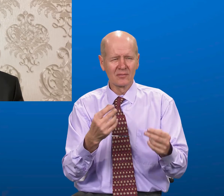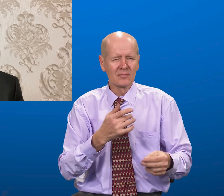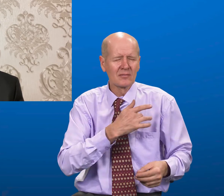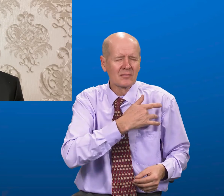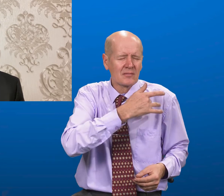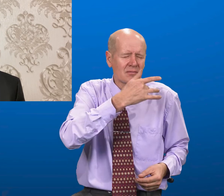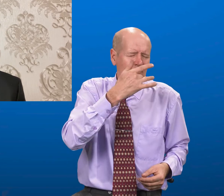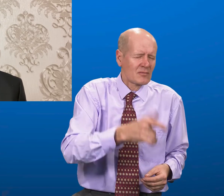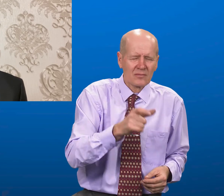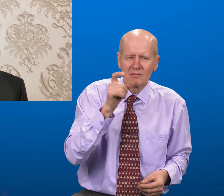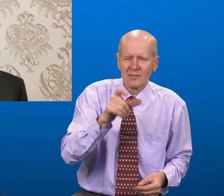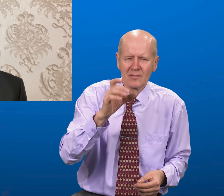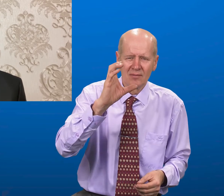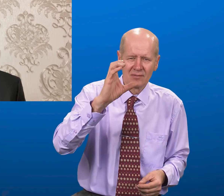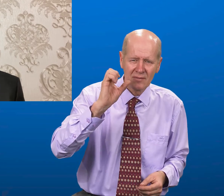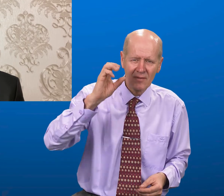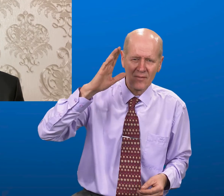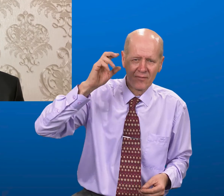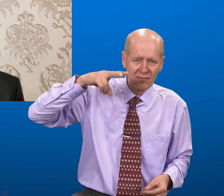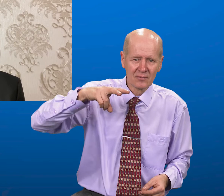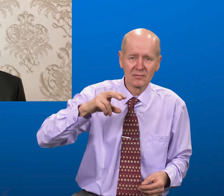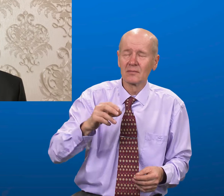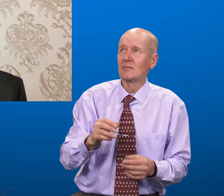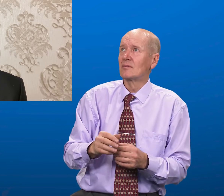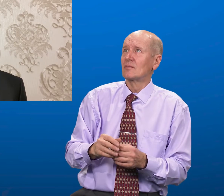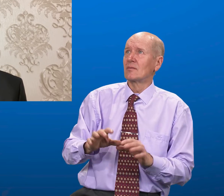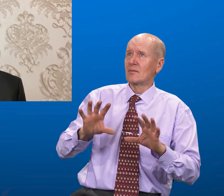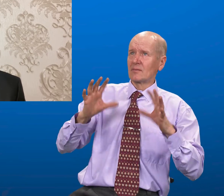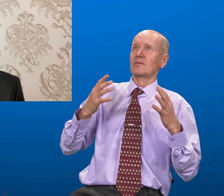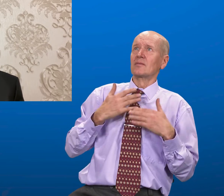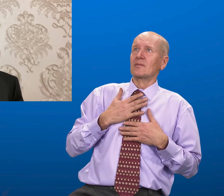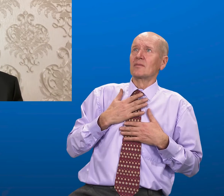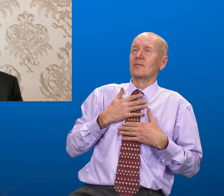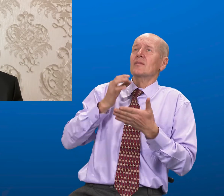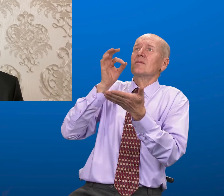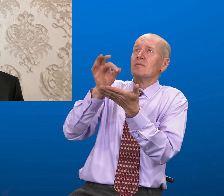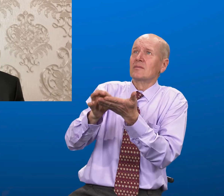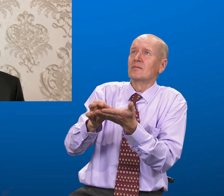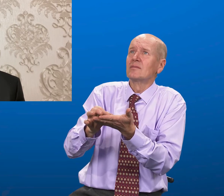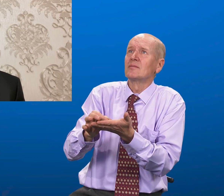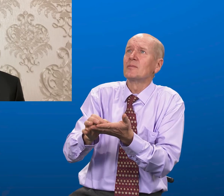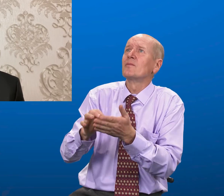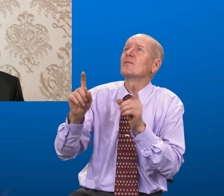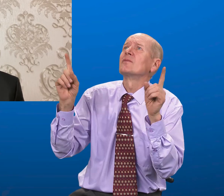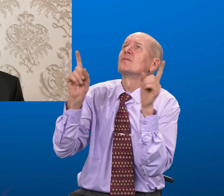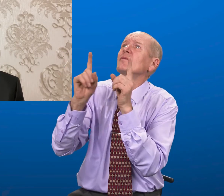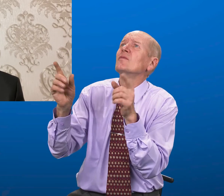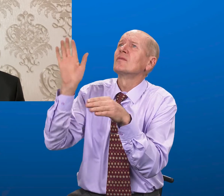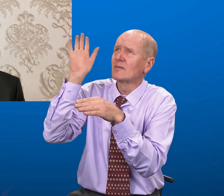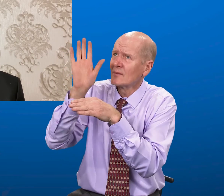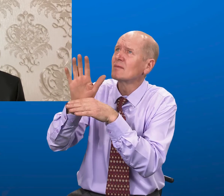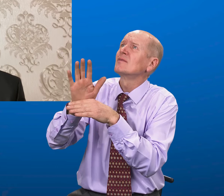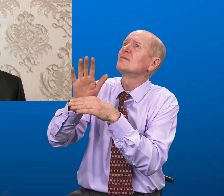Этот ожесточенный человек на требования Господа вдруг откликнулся,